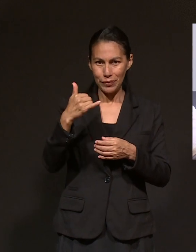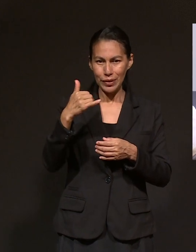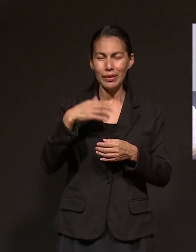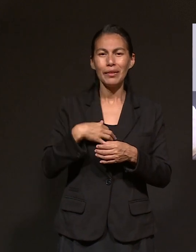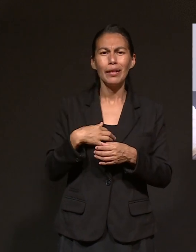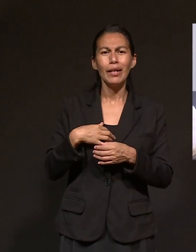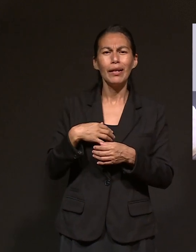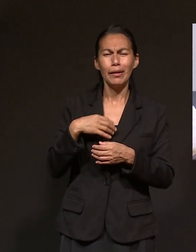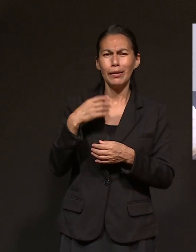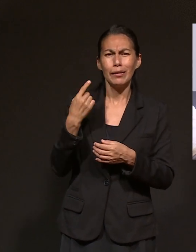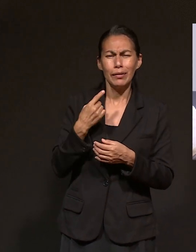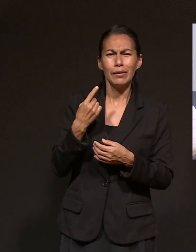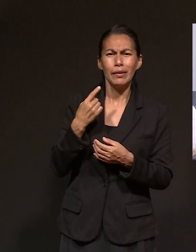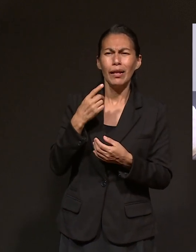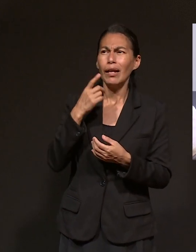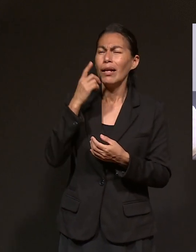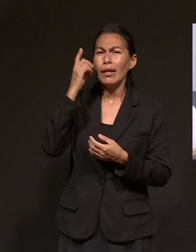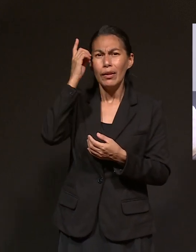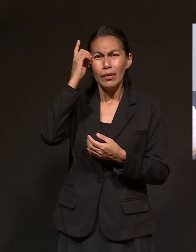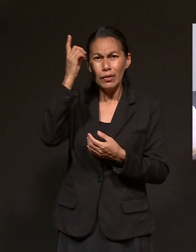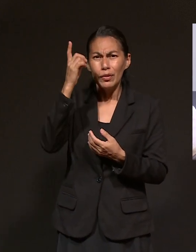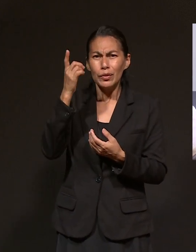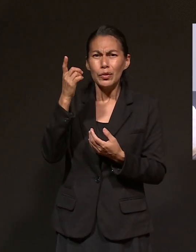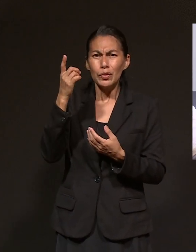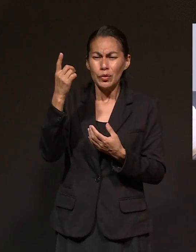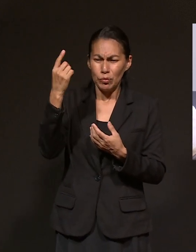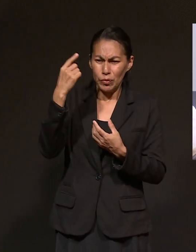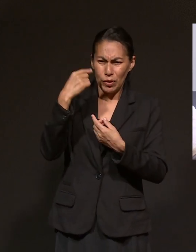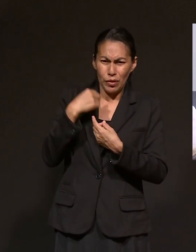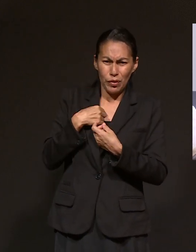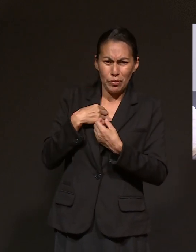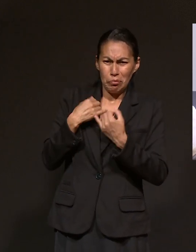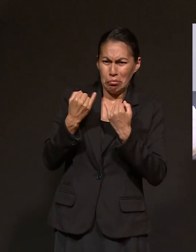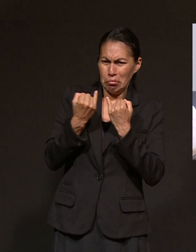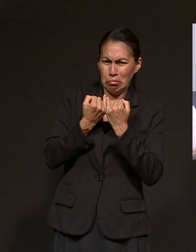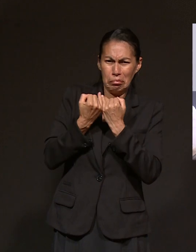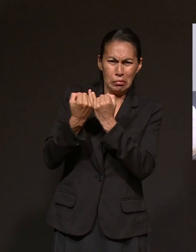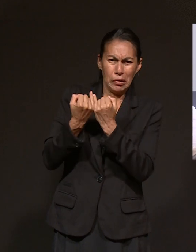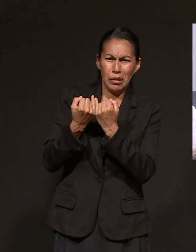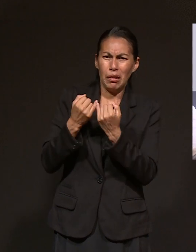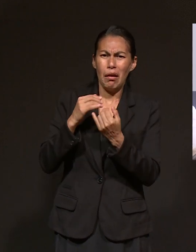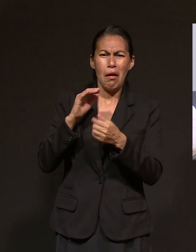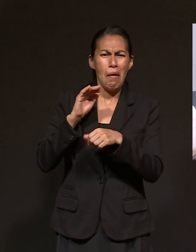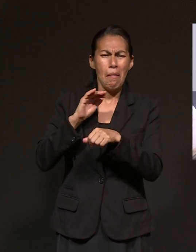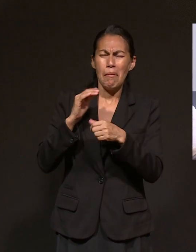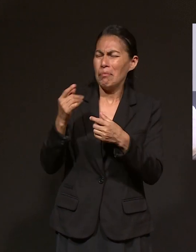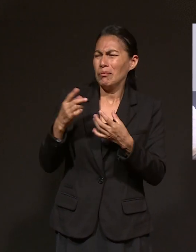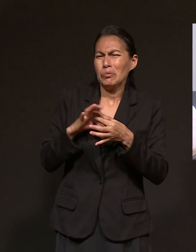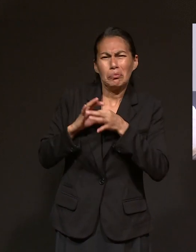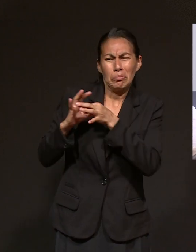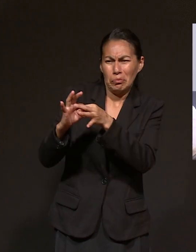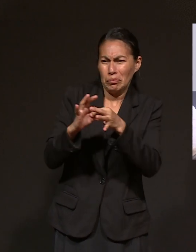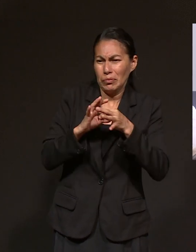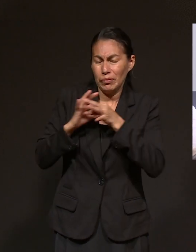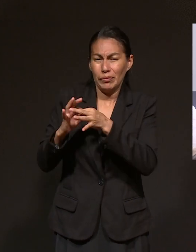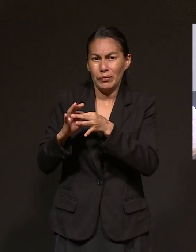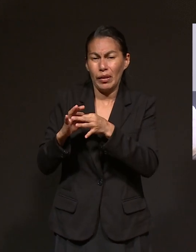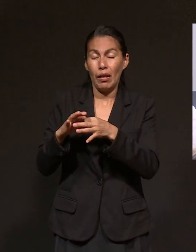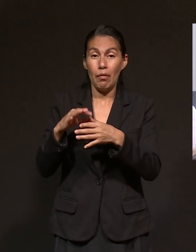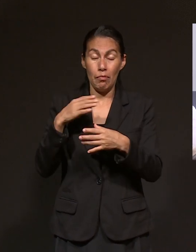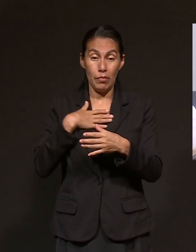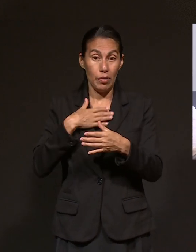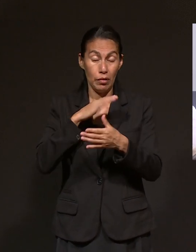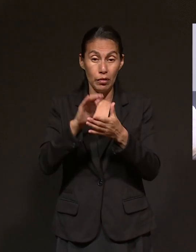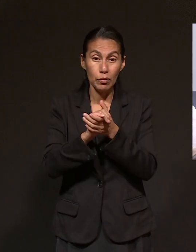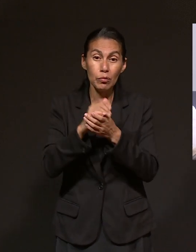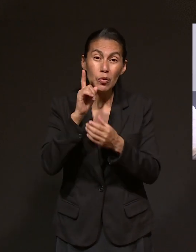la cual considero yo, ha sido, como dice la Biblia, ayuda idónea. Ella ha sido la parte